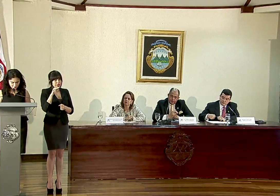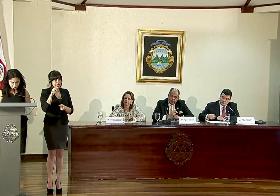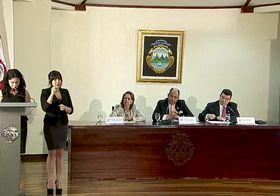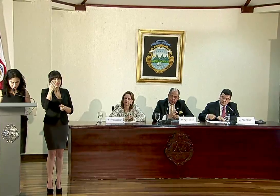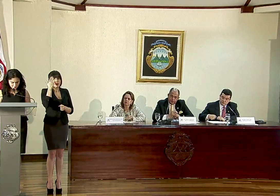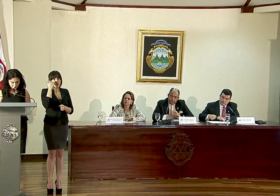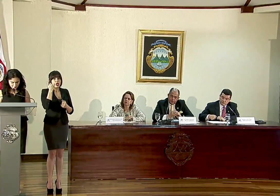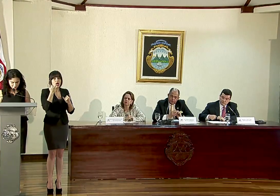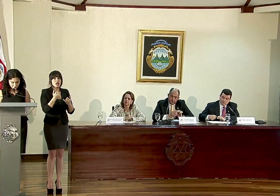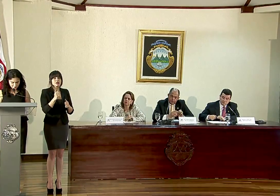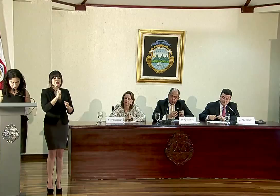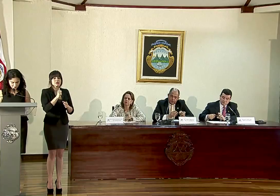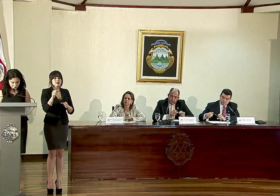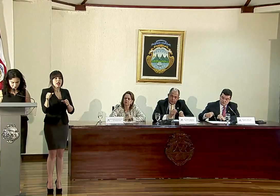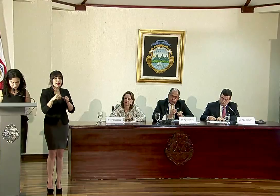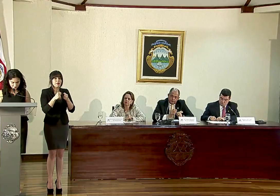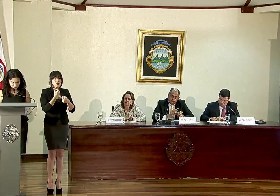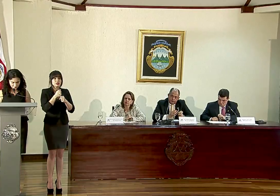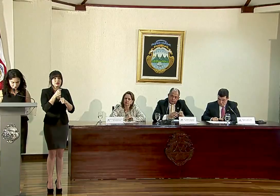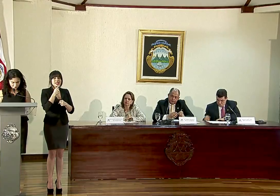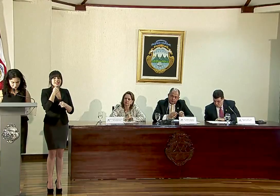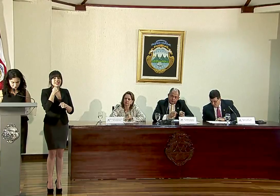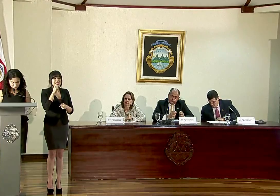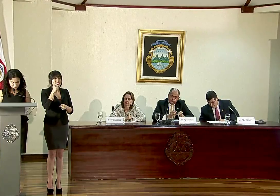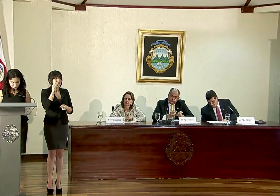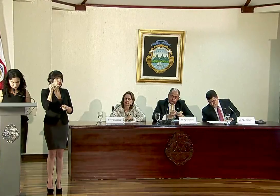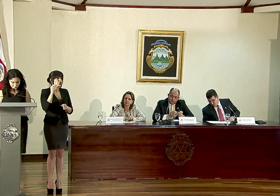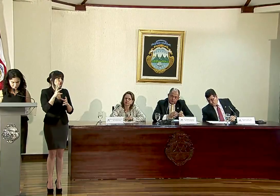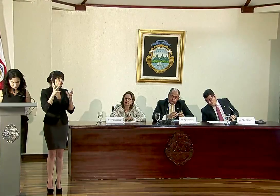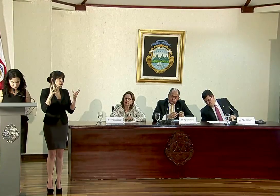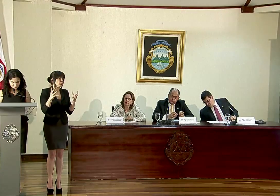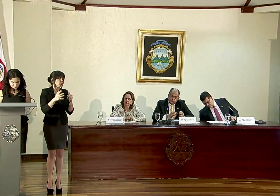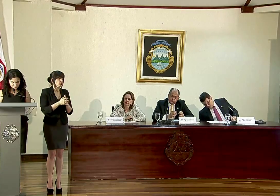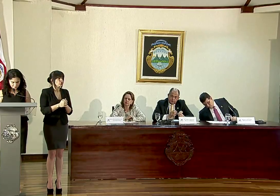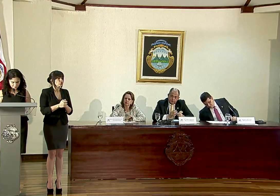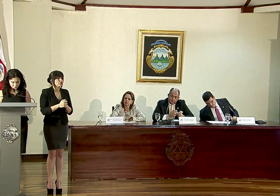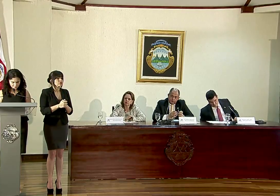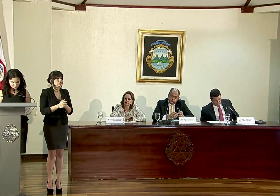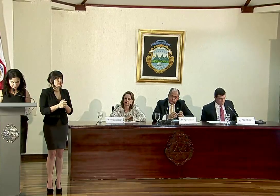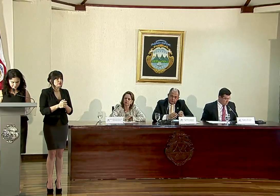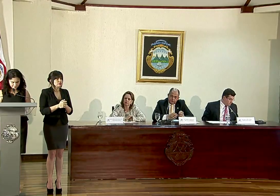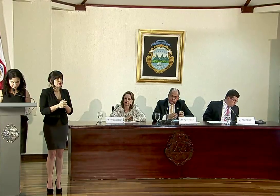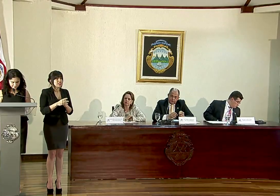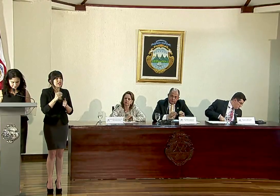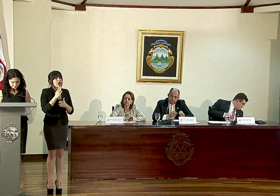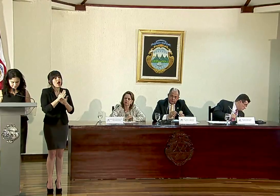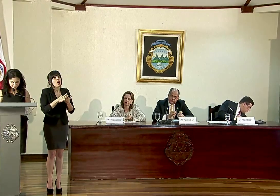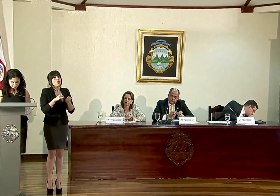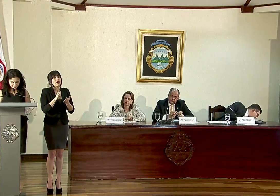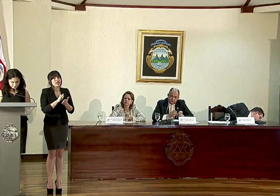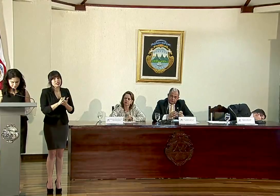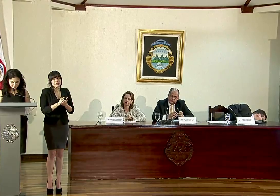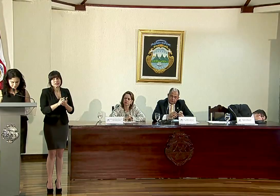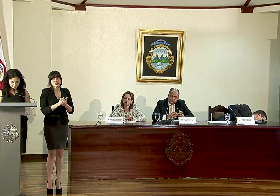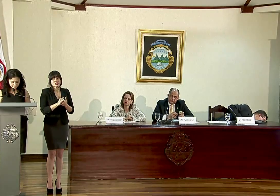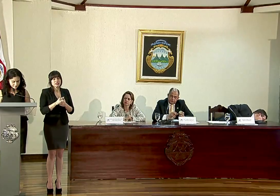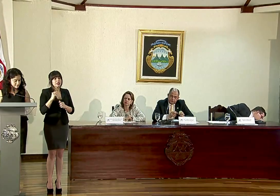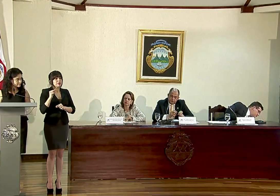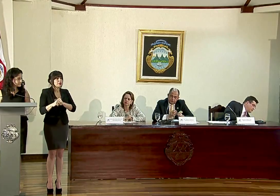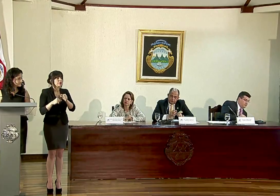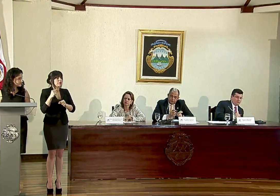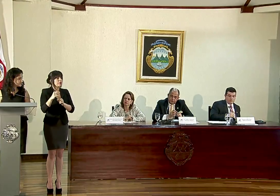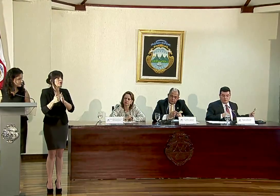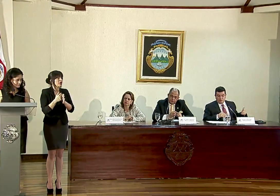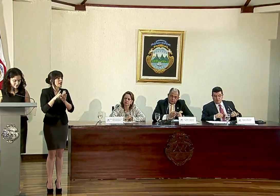porque ahora los mismos sectores municipalistas dicen que el 10% es mucho y aún así a golpe de tambor avanza una